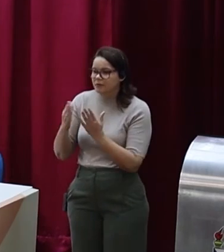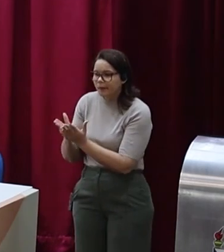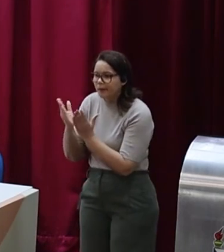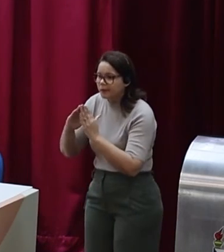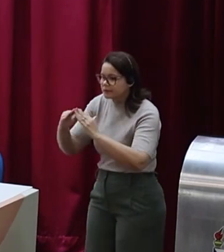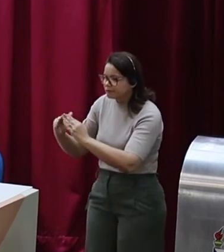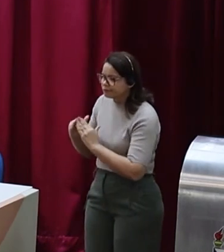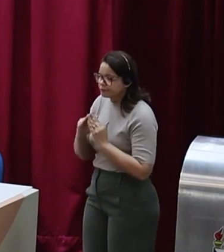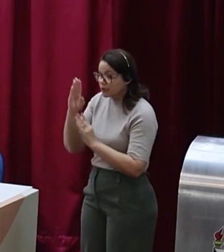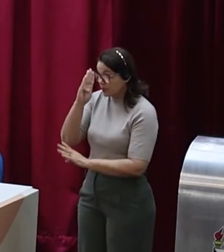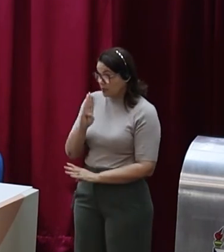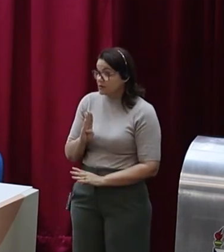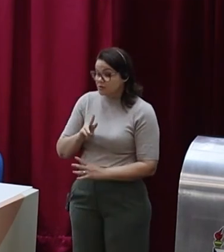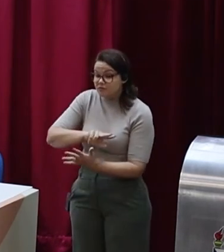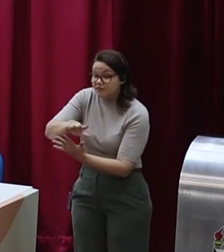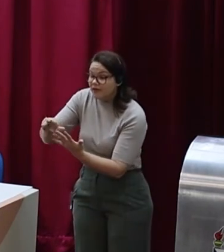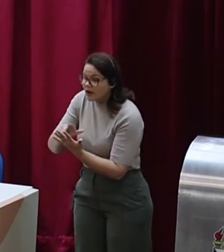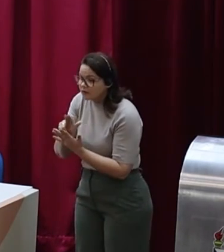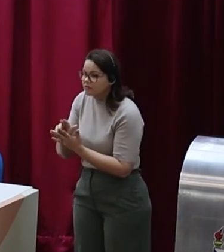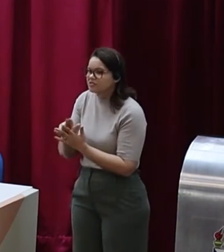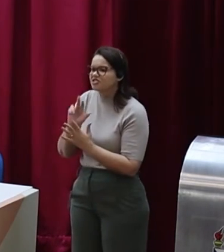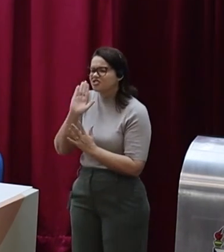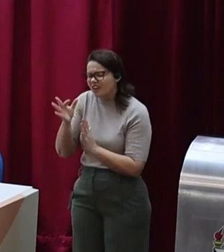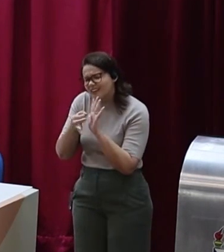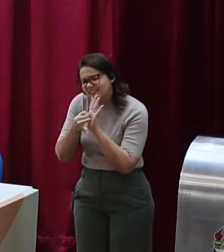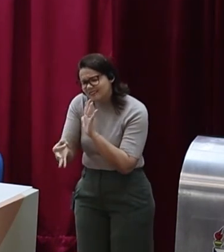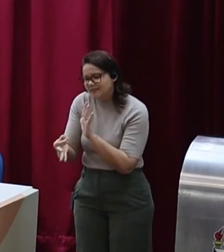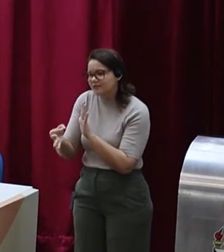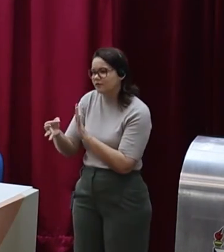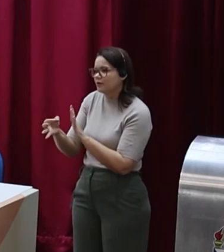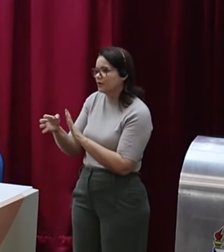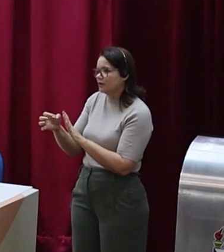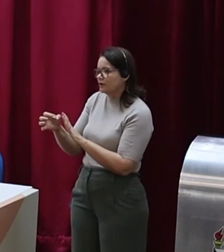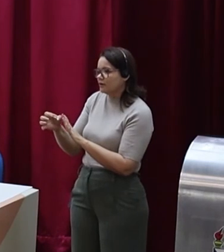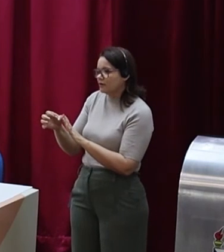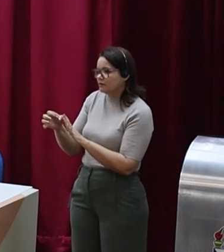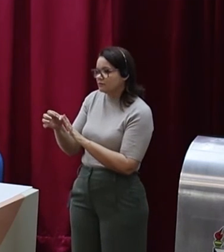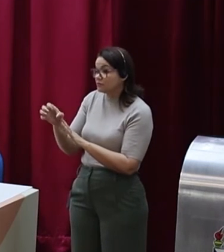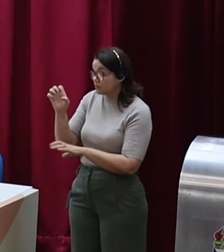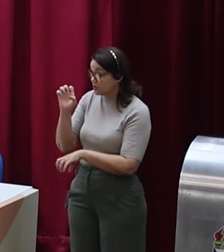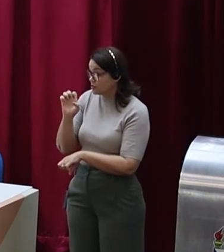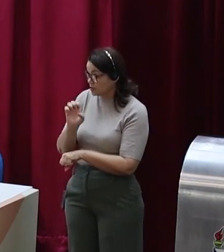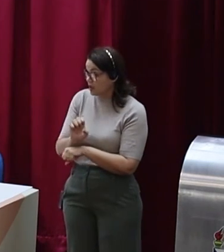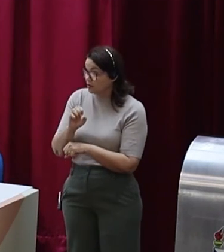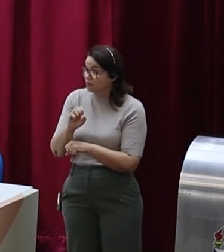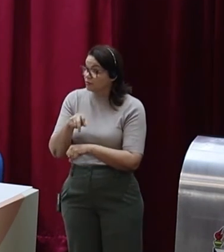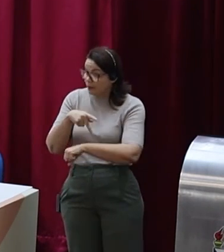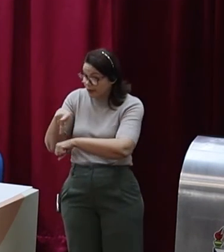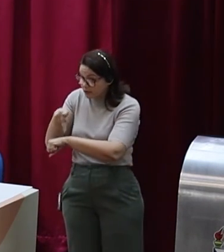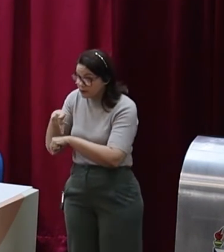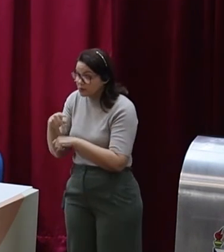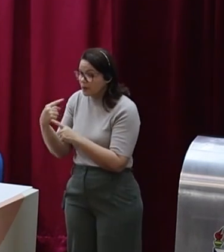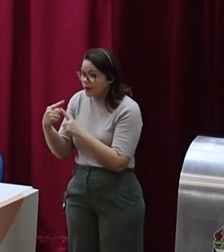falei, mas há vários, eu acho que eles são bastante críticos do Estado, porque muitos conhecem o Estado, sobretudo a partir